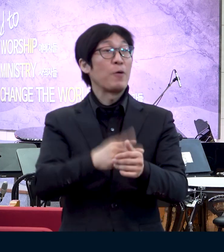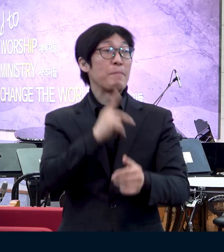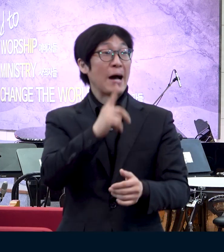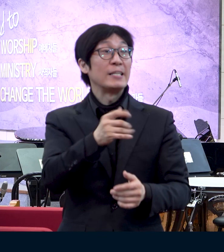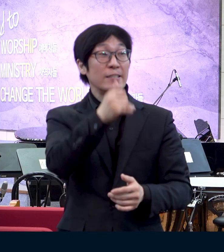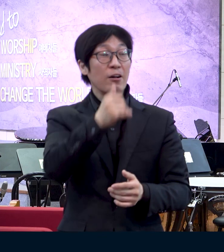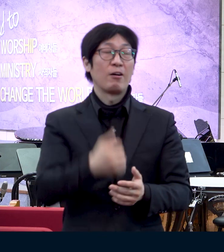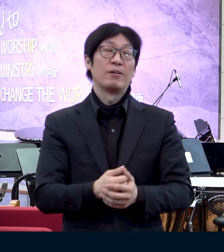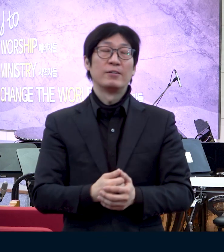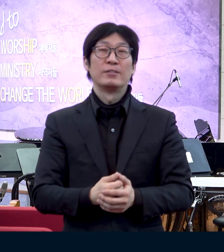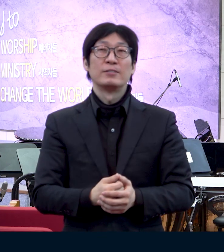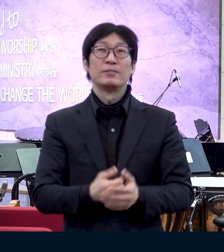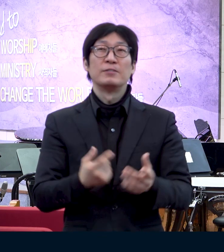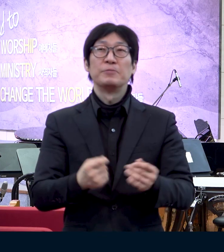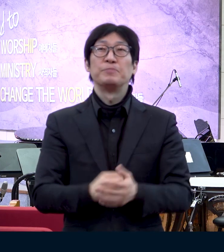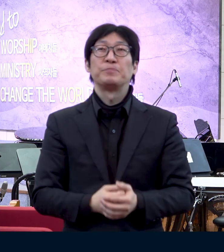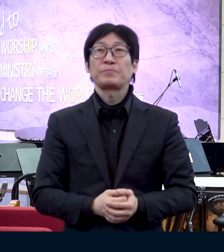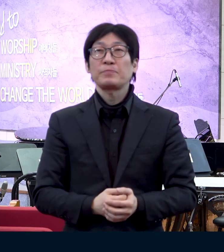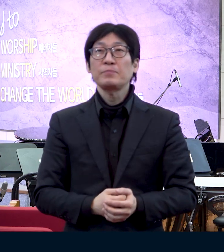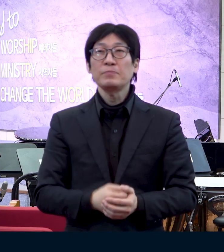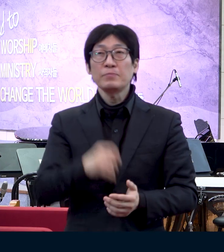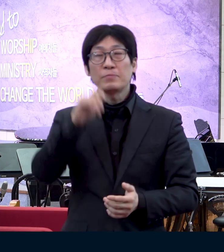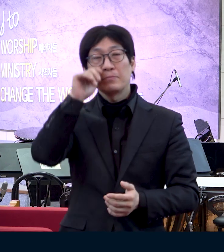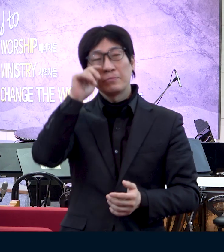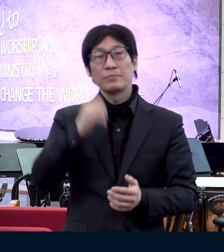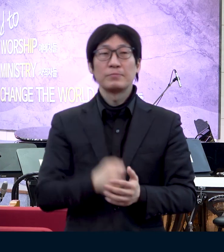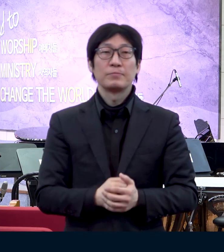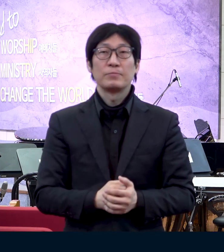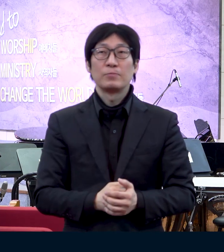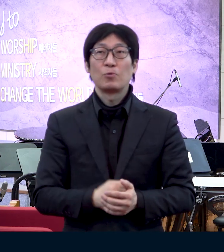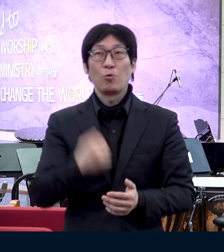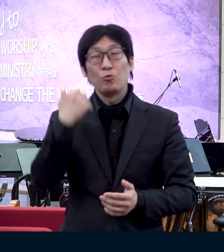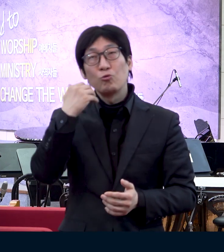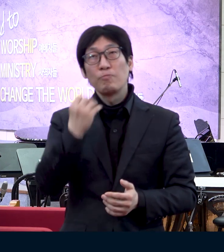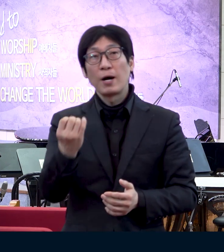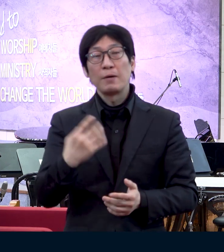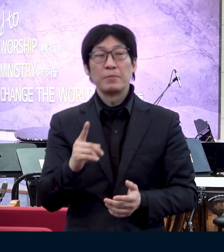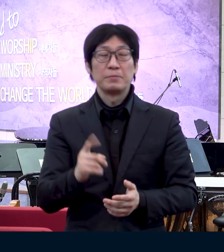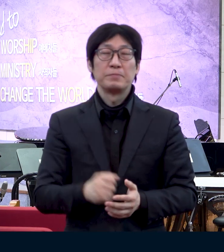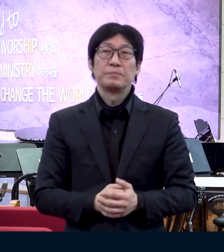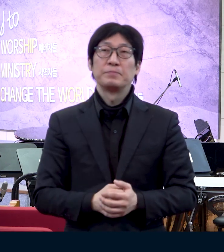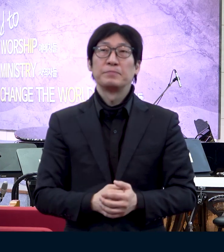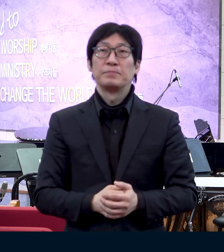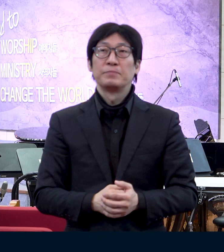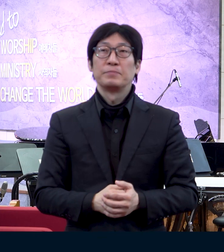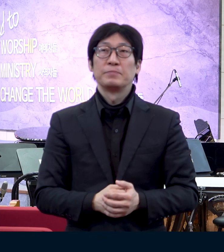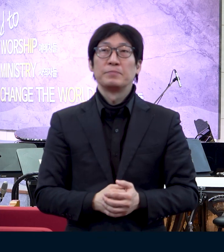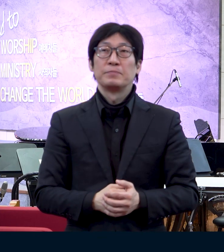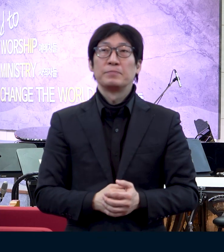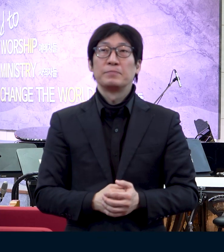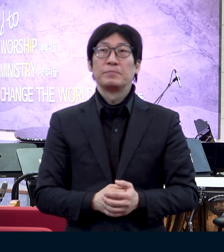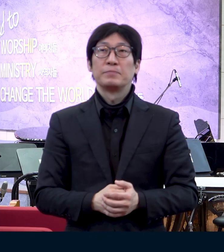물론 뭐 어떤 사람들은 정말